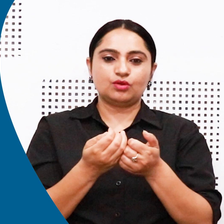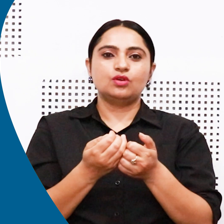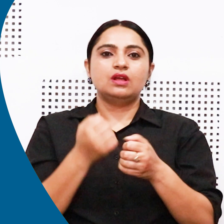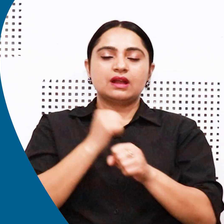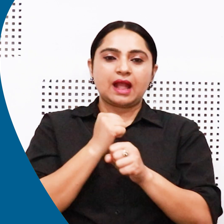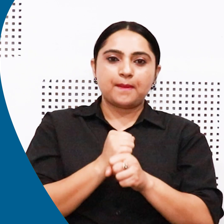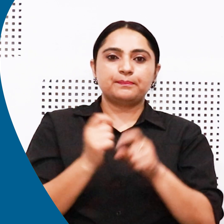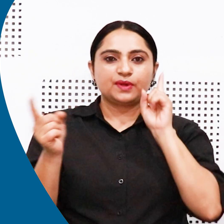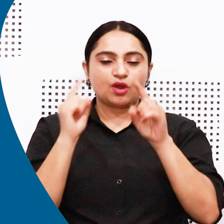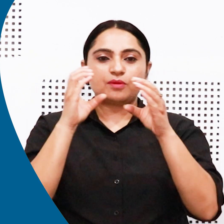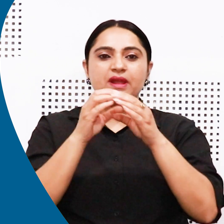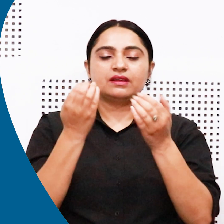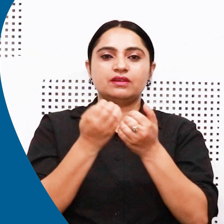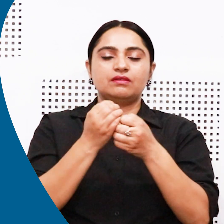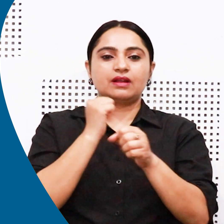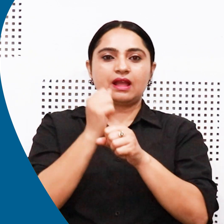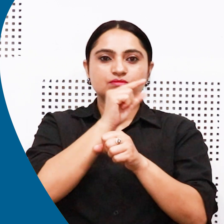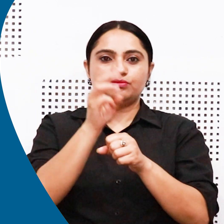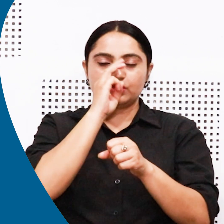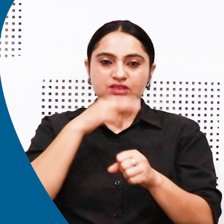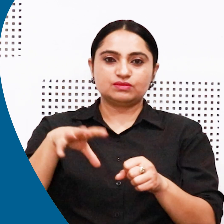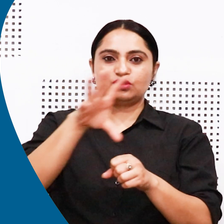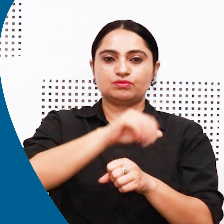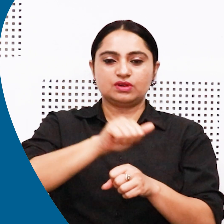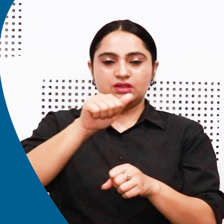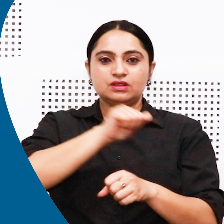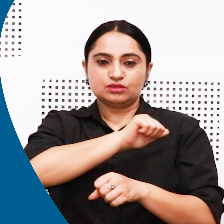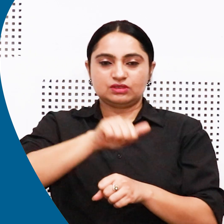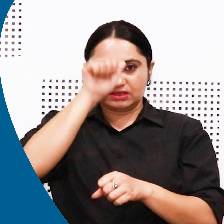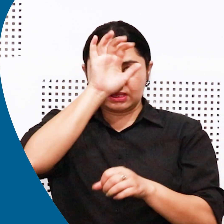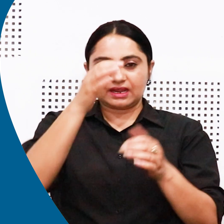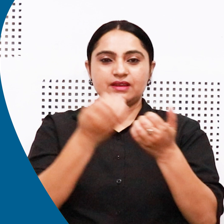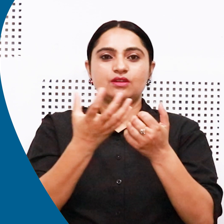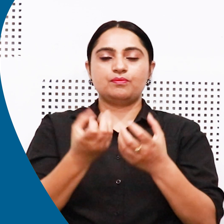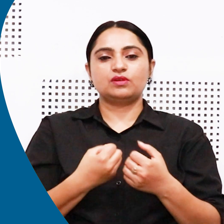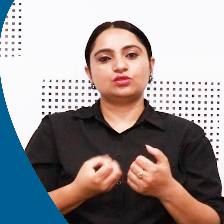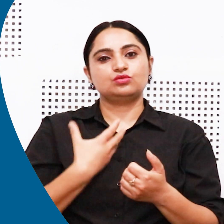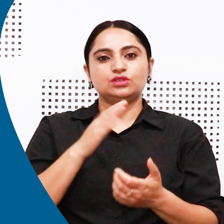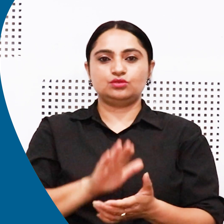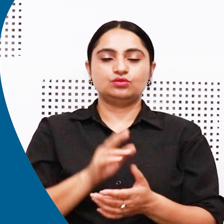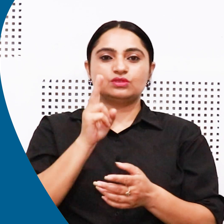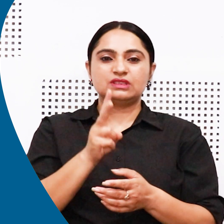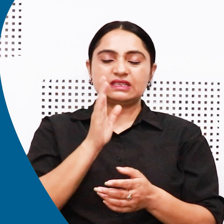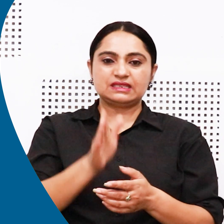नगरपालिकाले गरेको कारोबारको विषयमा सम्पूर्ण जनतालाई जानकारी गराउन पाउँदाखेरि एकदम खुसी लागेको छ